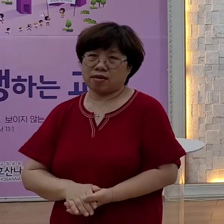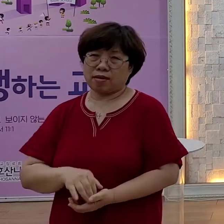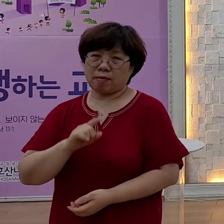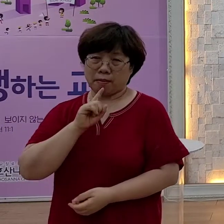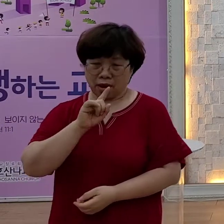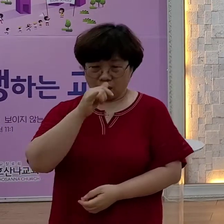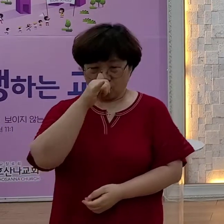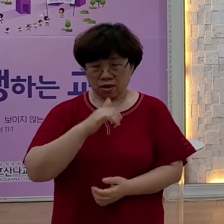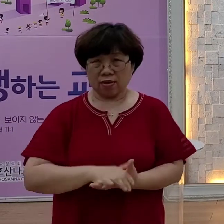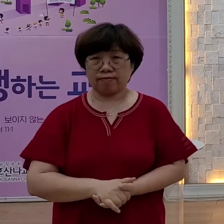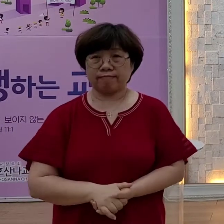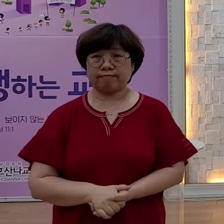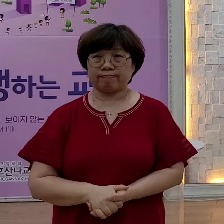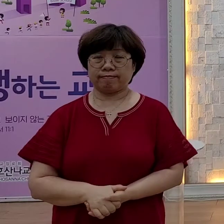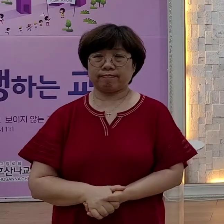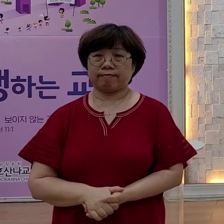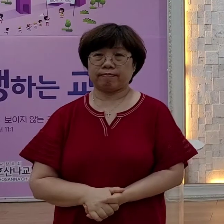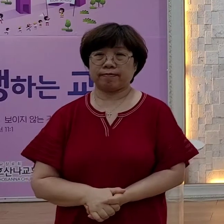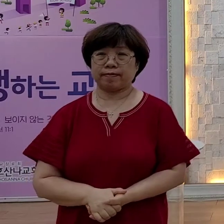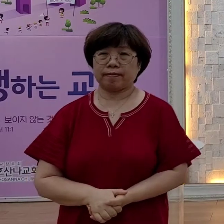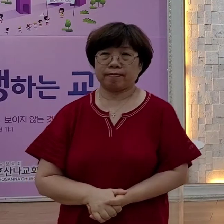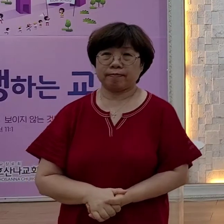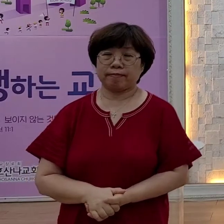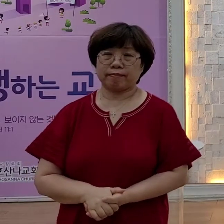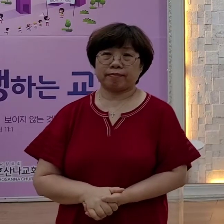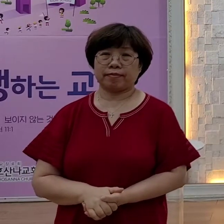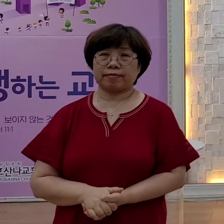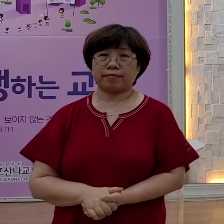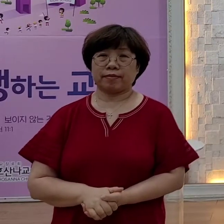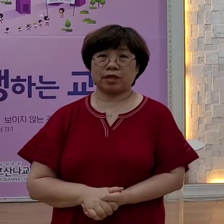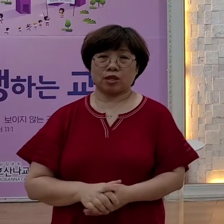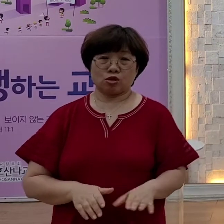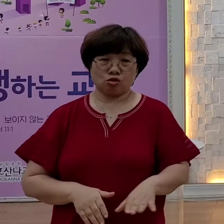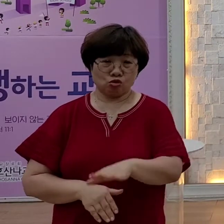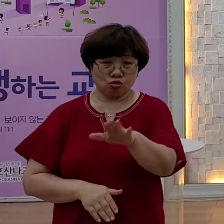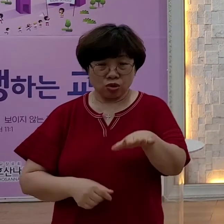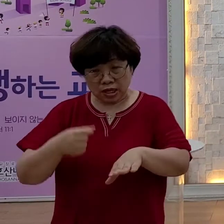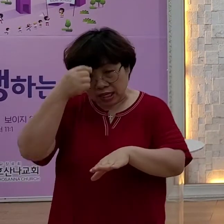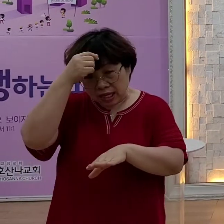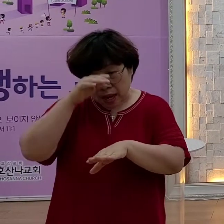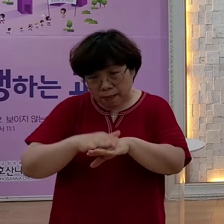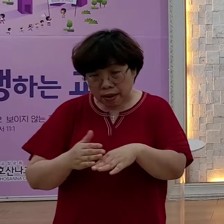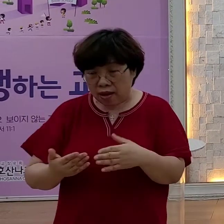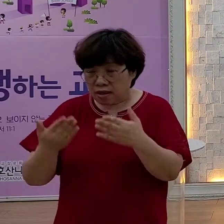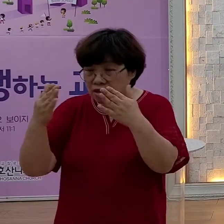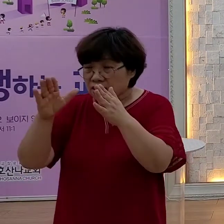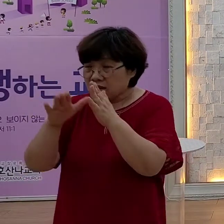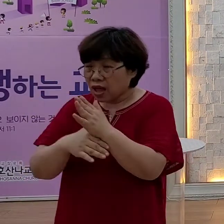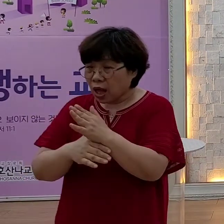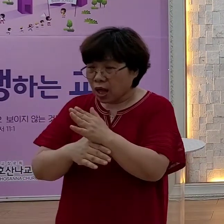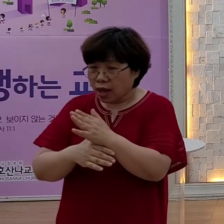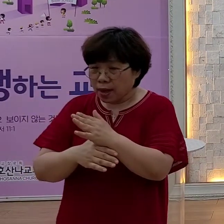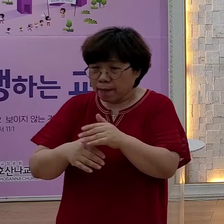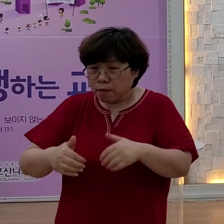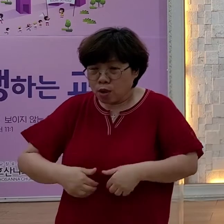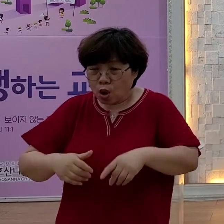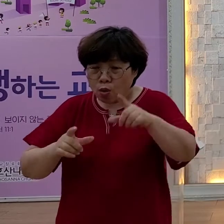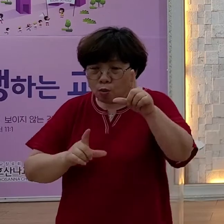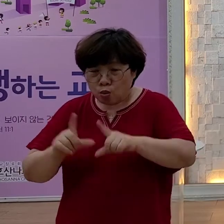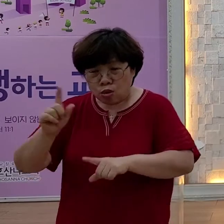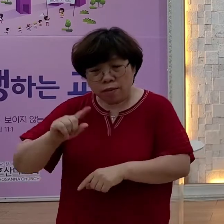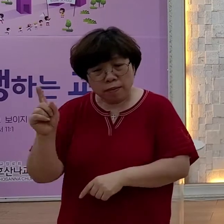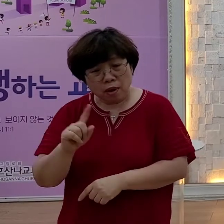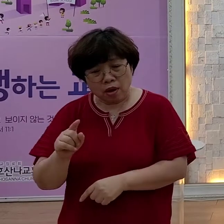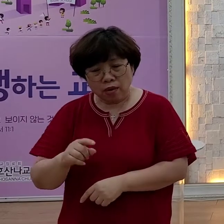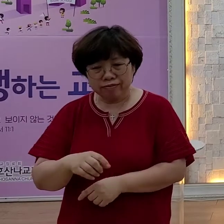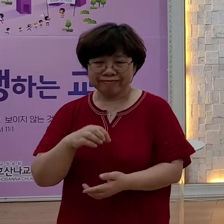드려서는 안 된다라는 것을 말씀하고 있습니다. 우리는 예배 드릴 때 어떤 자세로 드려야 되느냐?